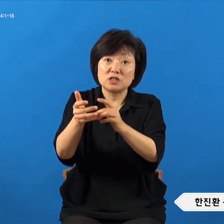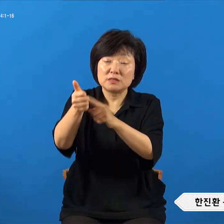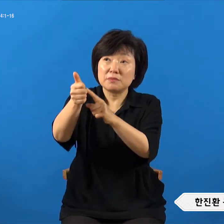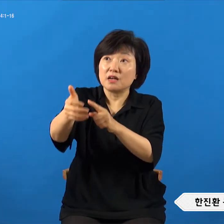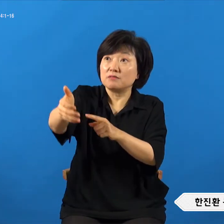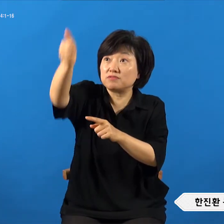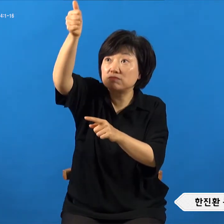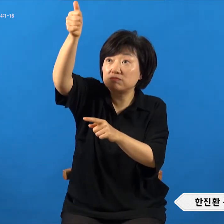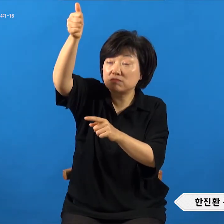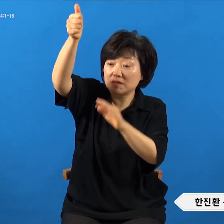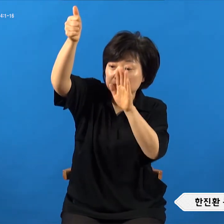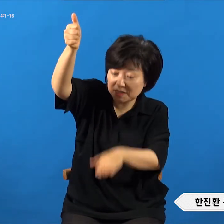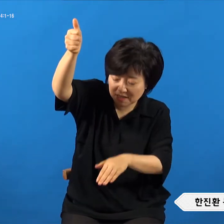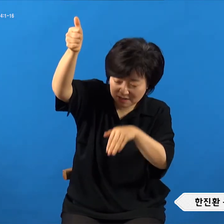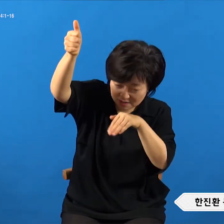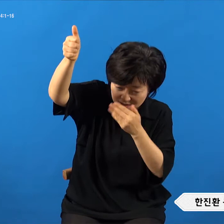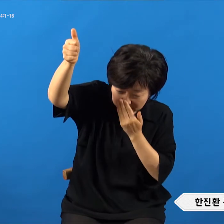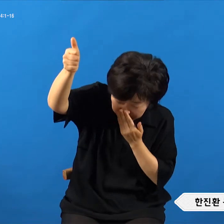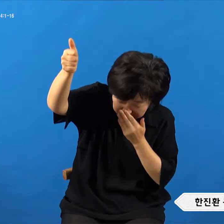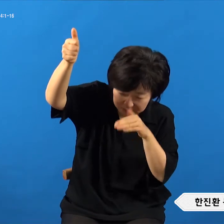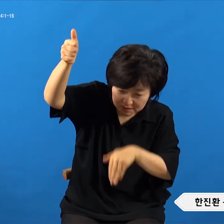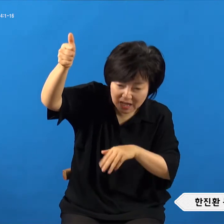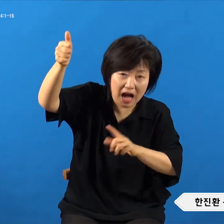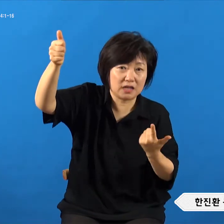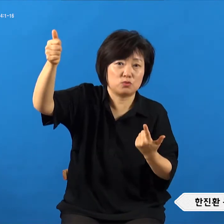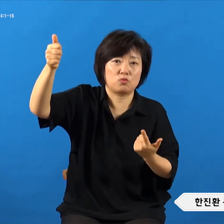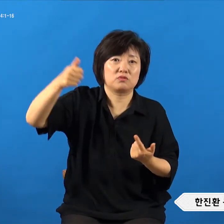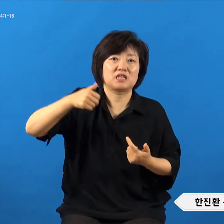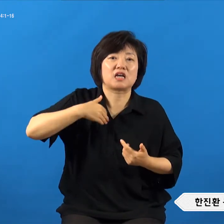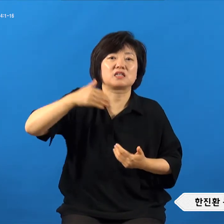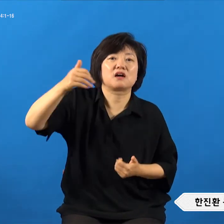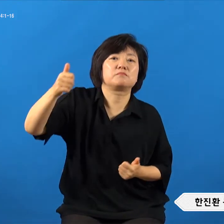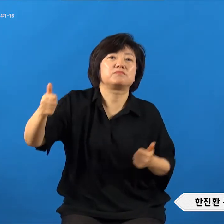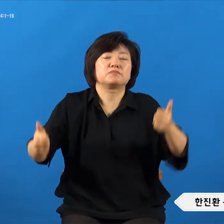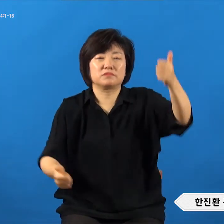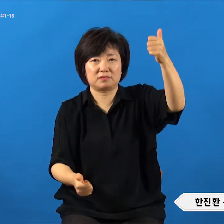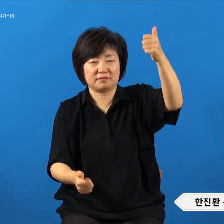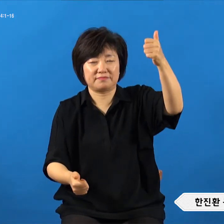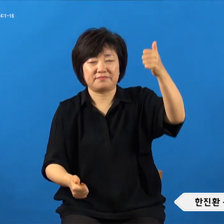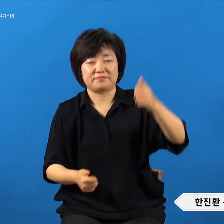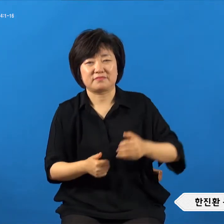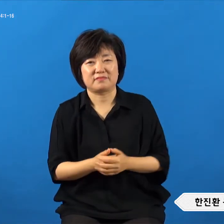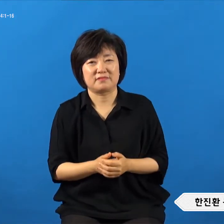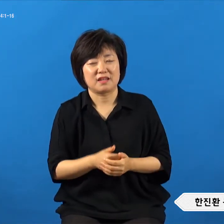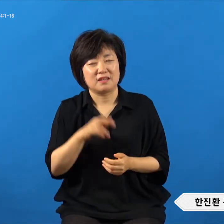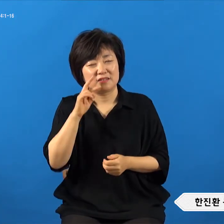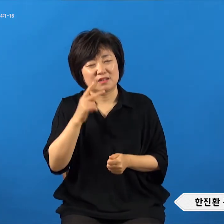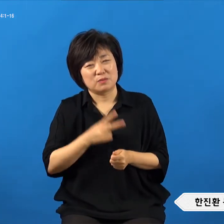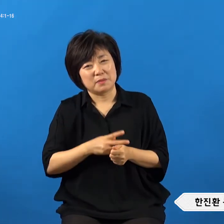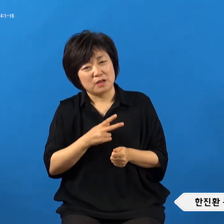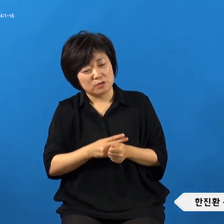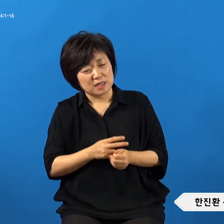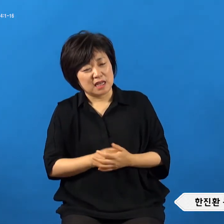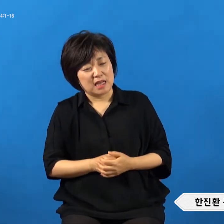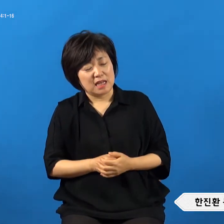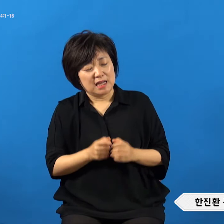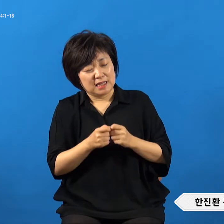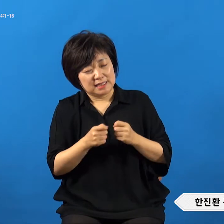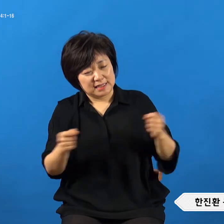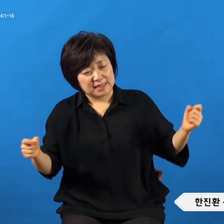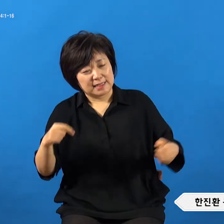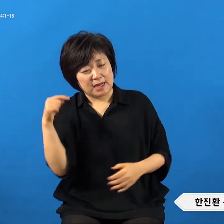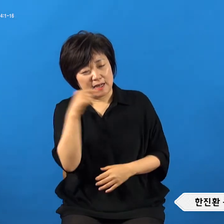예수님이 지휘관인 것이 아니라 자기들이 지휘관이 됐습니다. 그래서 바울 사도가 아주 길게